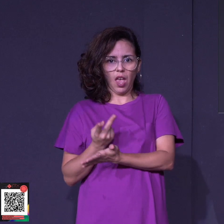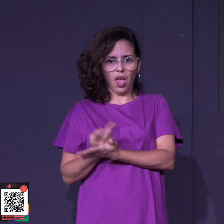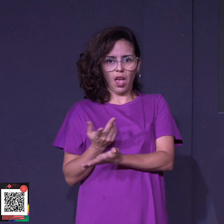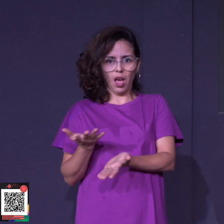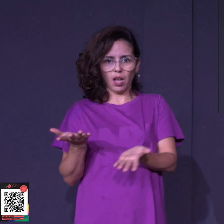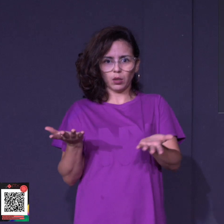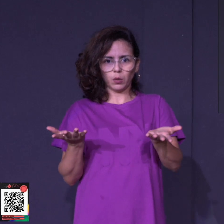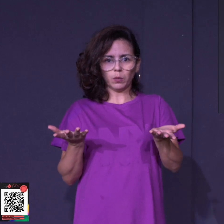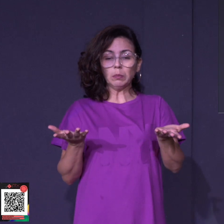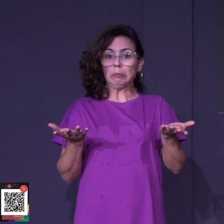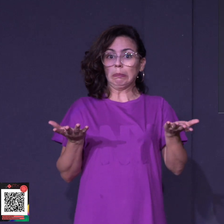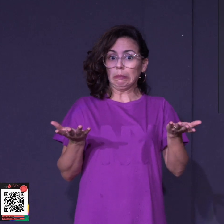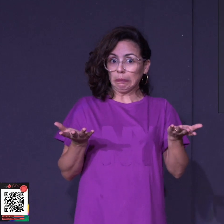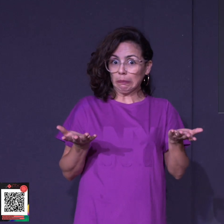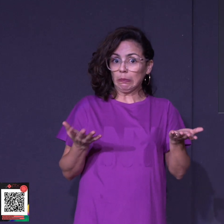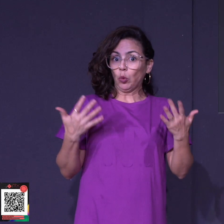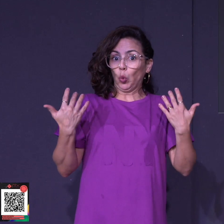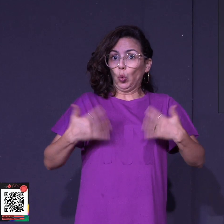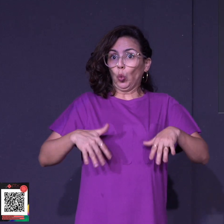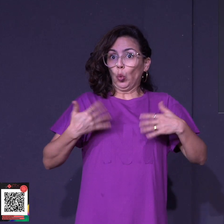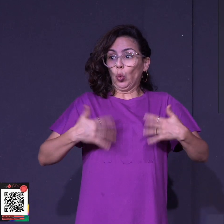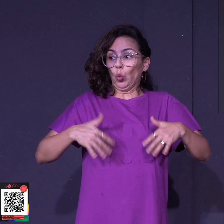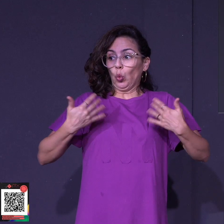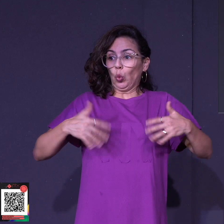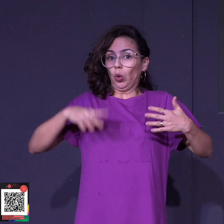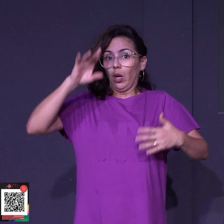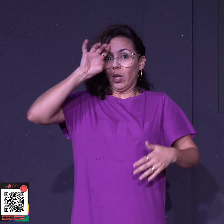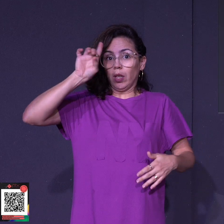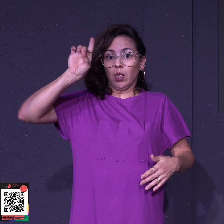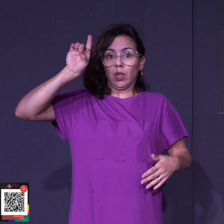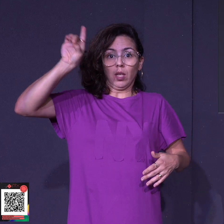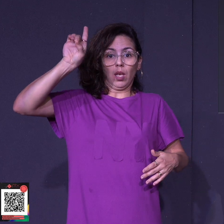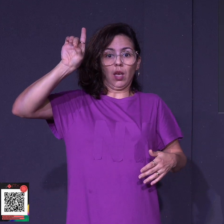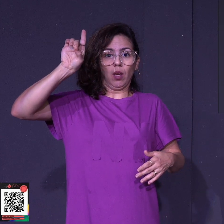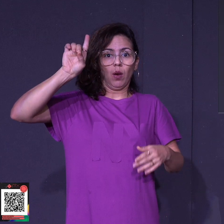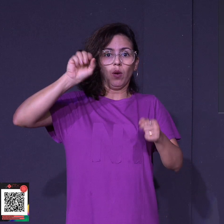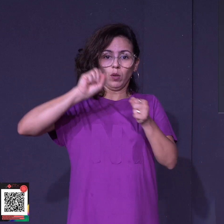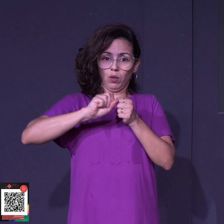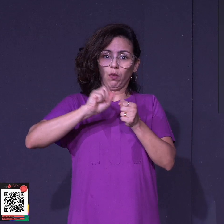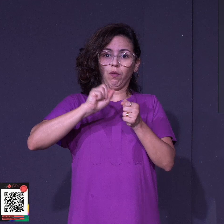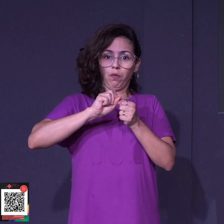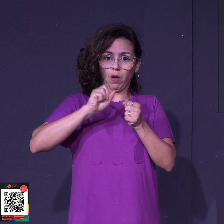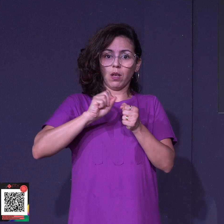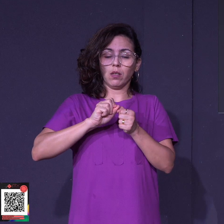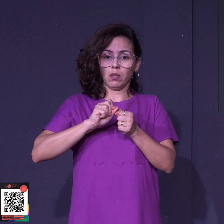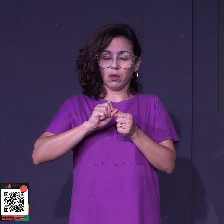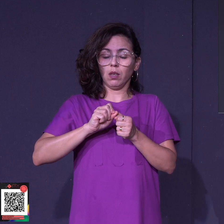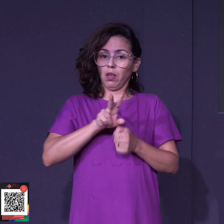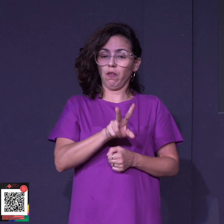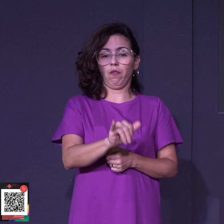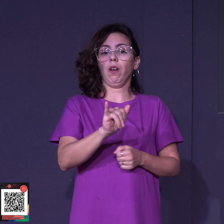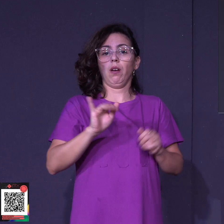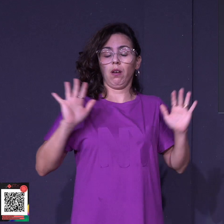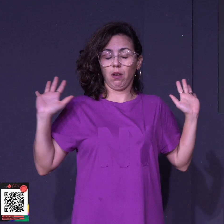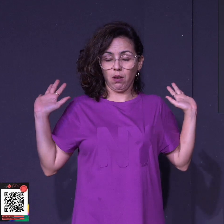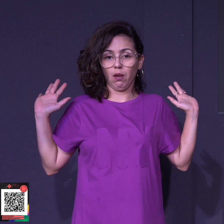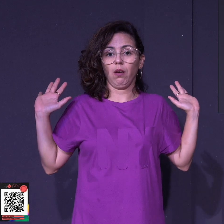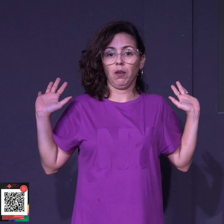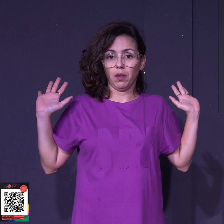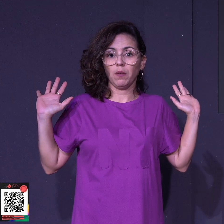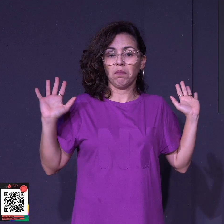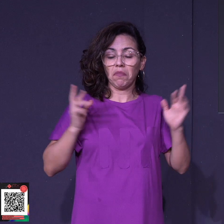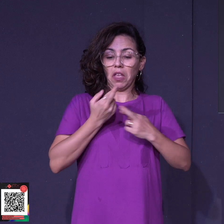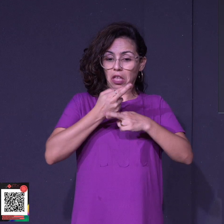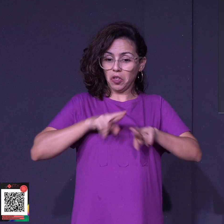coisa realmente acontece. Quando ficamos indignados, mesmo por um motivo